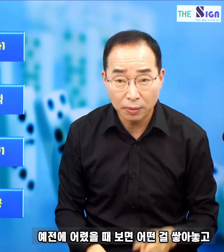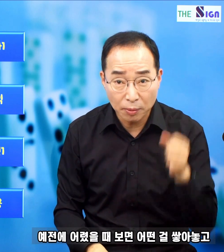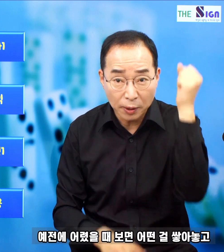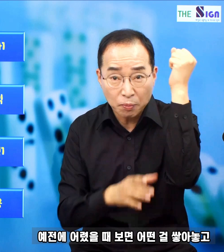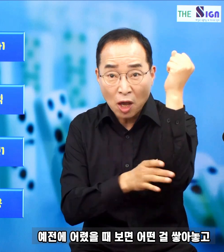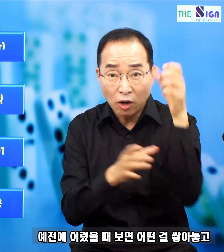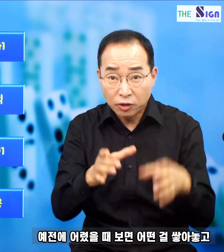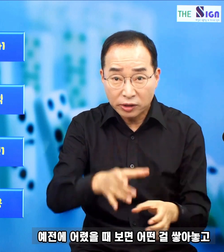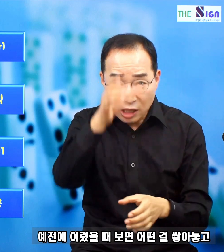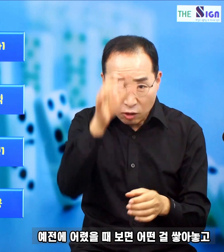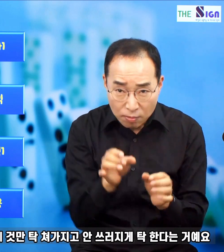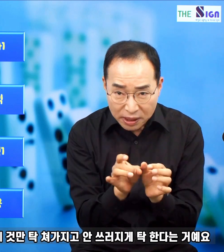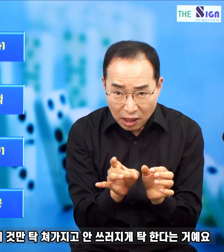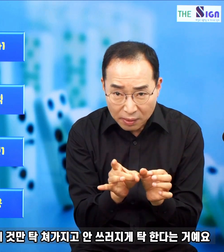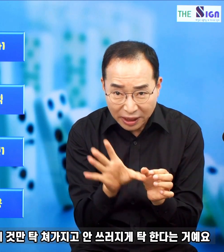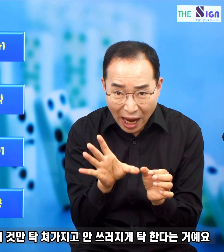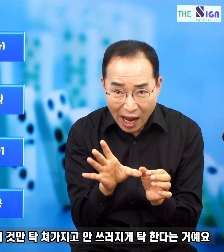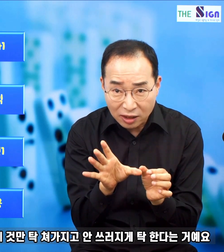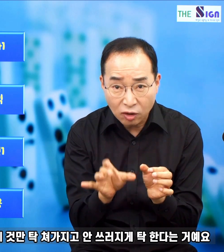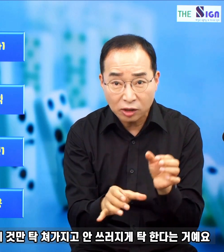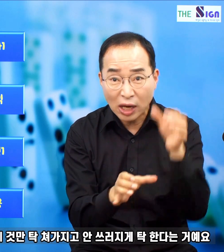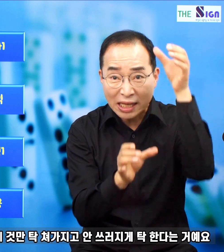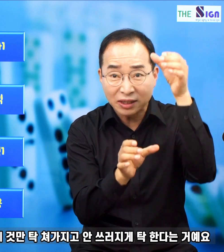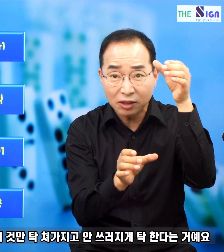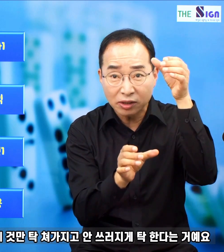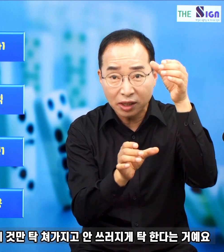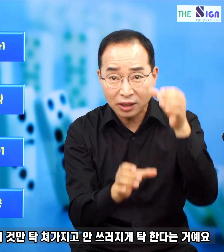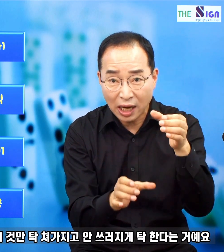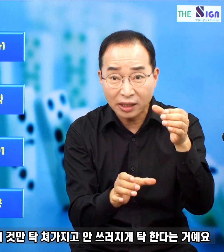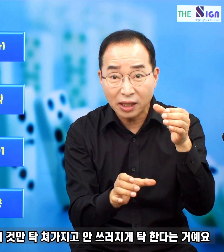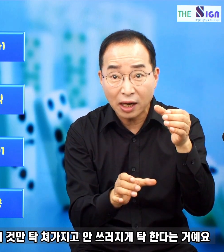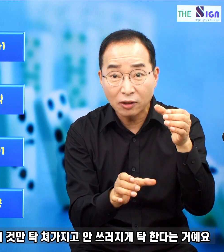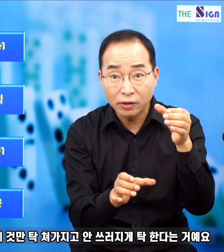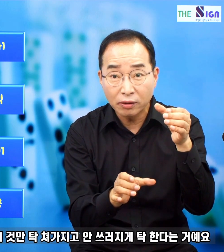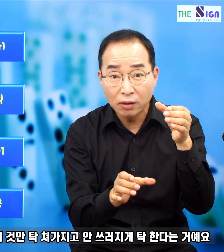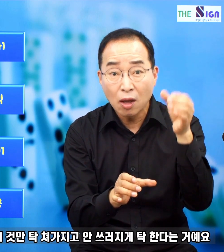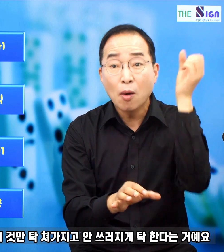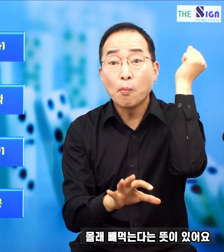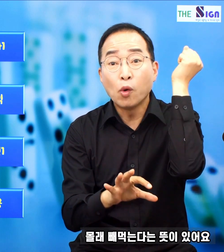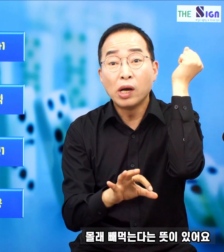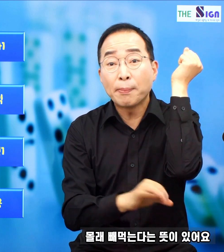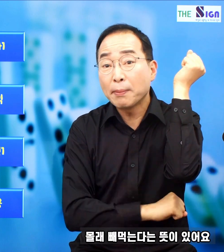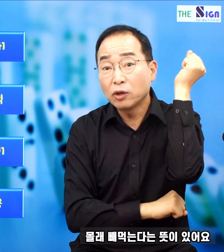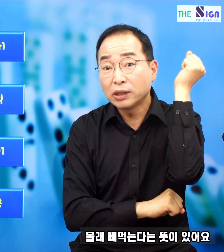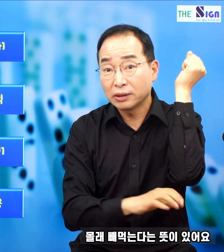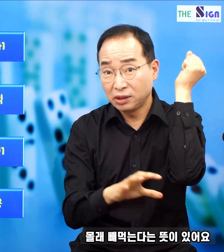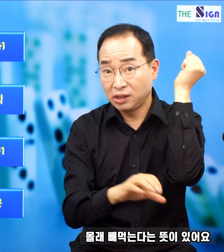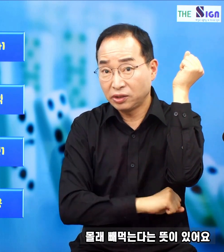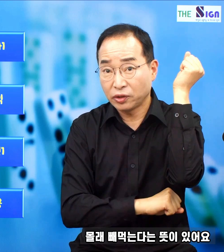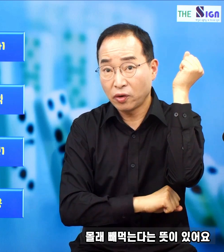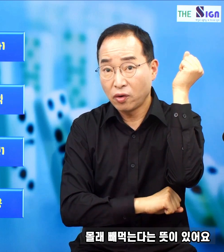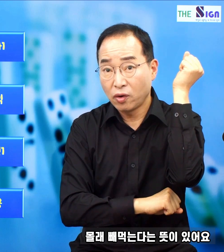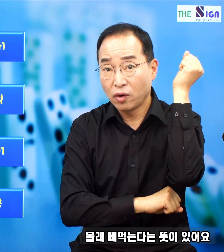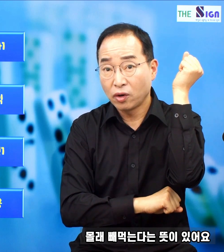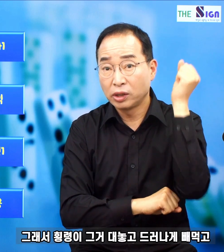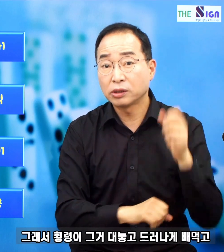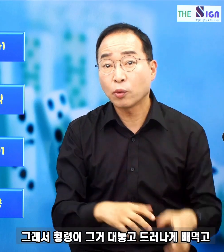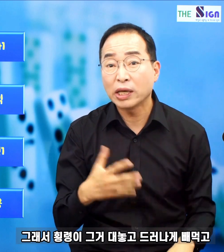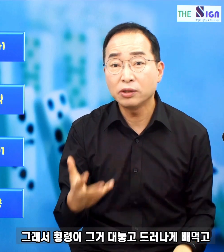보면 어떤 거 쌓아놓고 밑에 것만 탁 쳐가지고 안 쓰러지게 탁 한다라는 거예요. 몰래 빼먹는다는 뜻이 있어요. 그래서